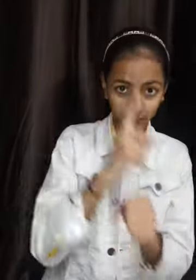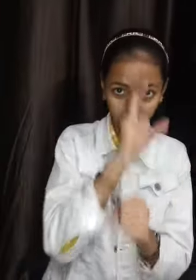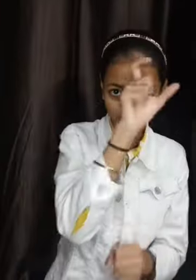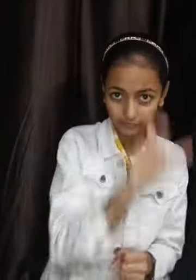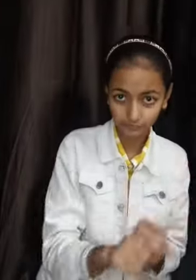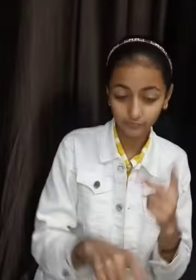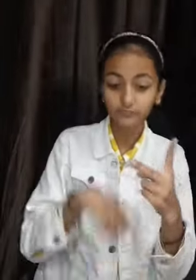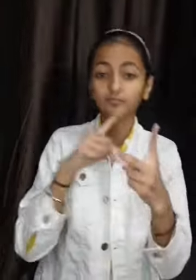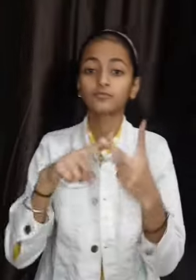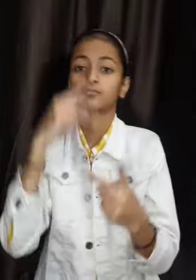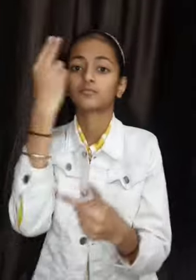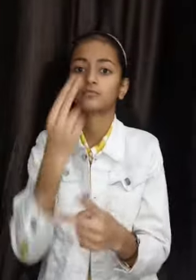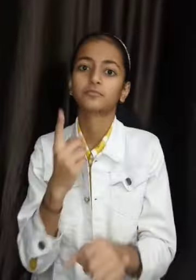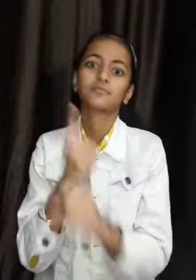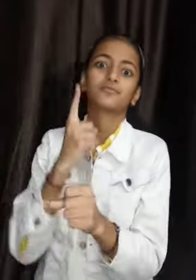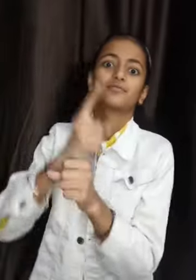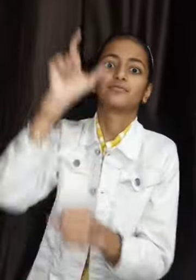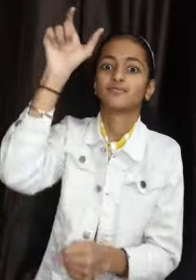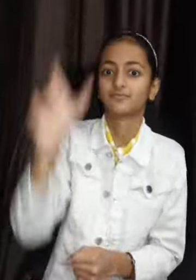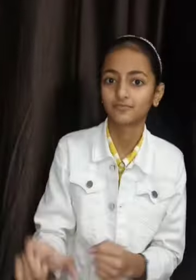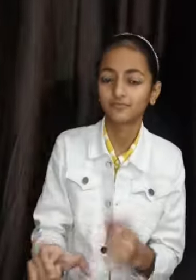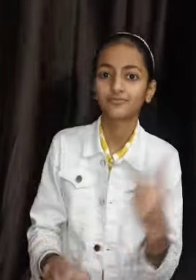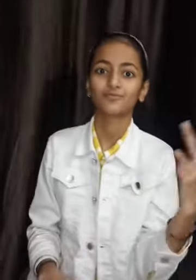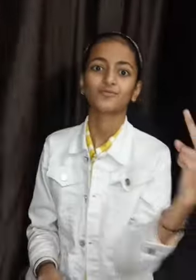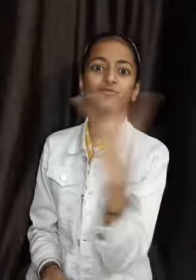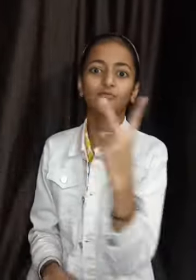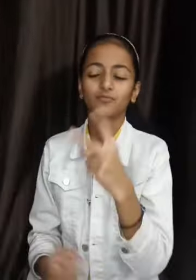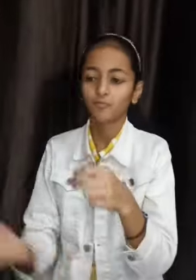हुई, सांकेतिक भाषा अध्यापक व कला शिक्षक।